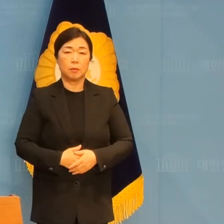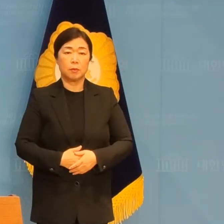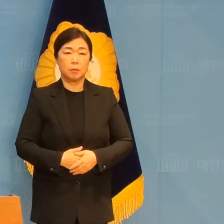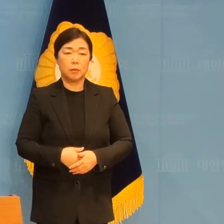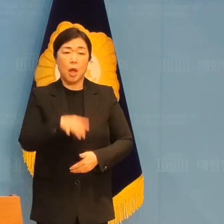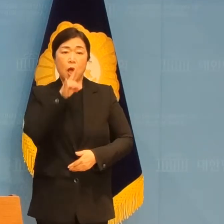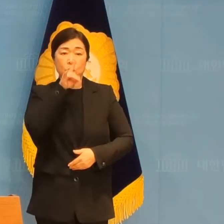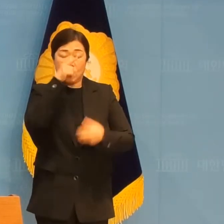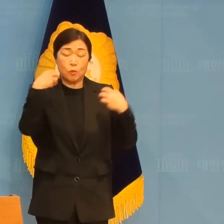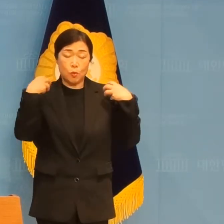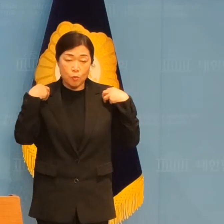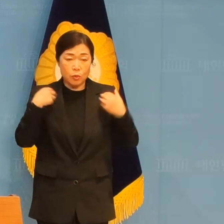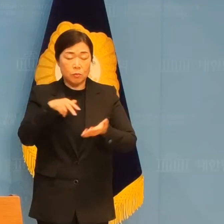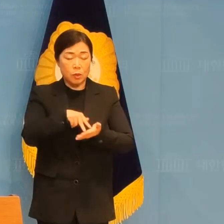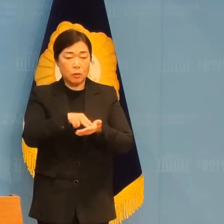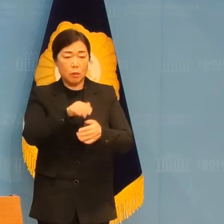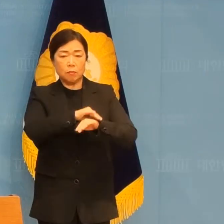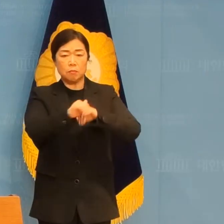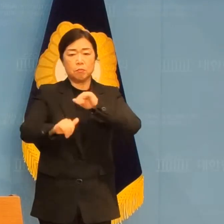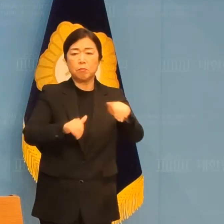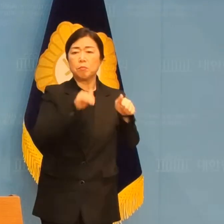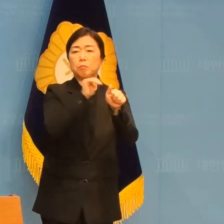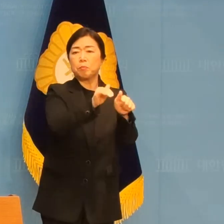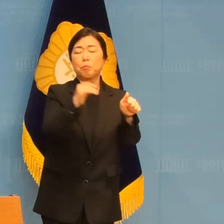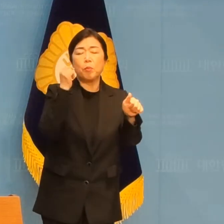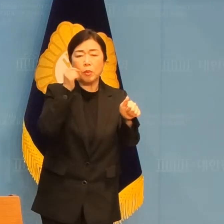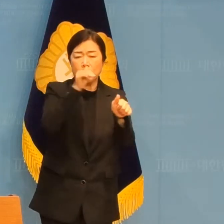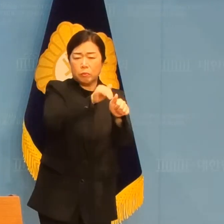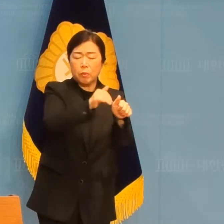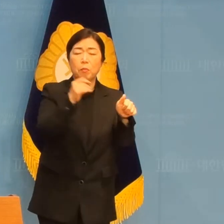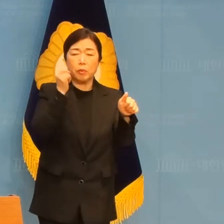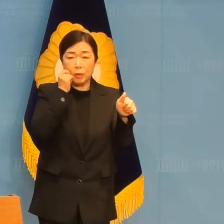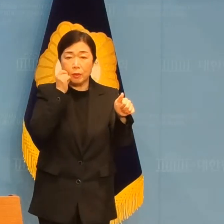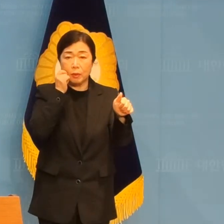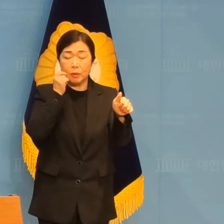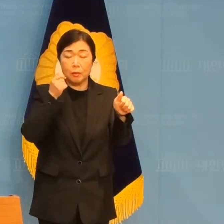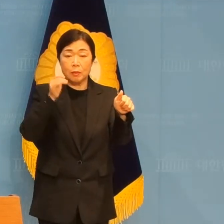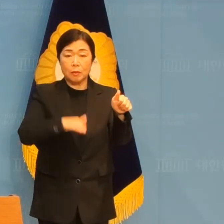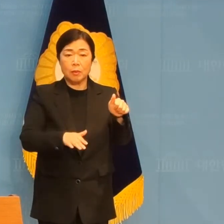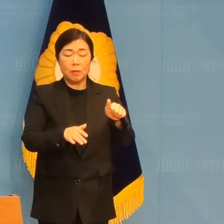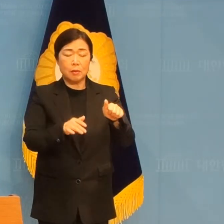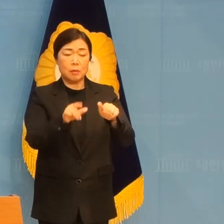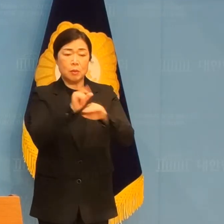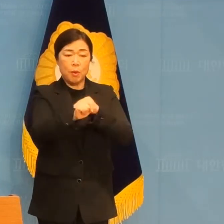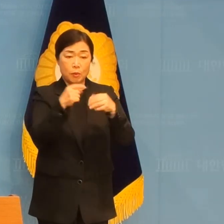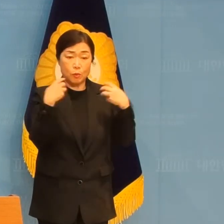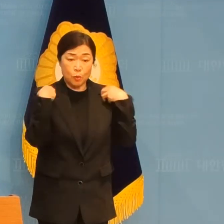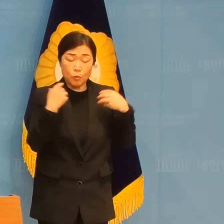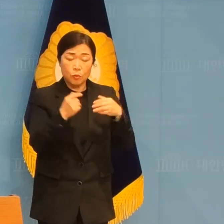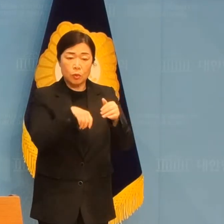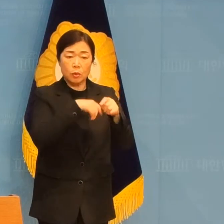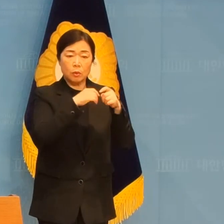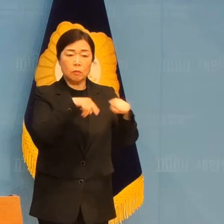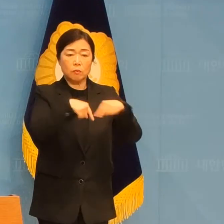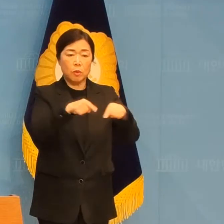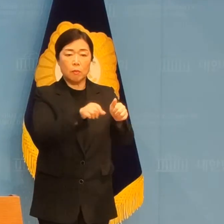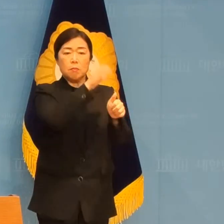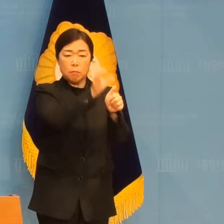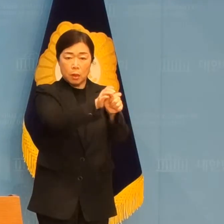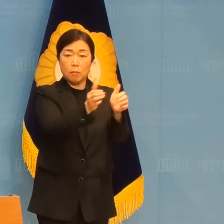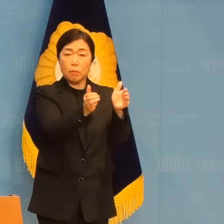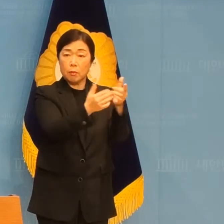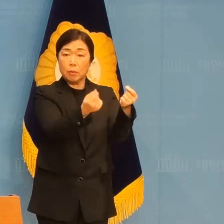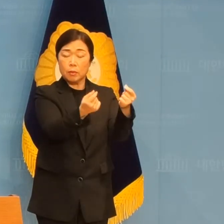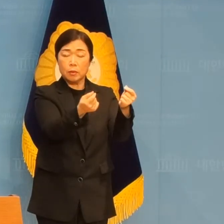중앙정부는 큰 원칙과 기준을 제시할 뿐 구체적 결정은 지방정부 몫입니다. 그럼에도